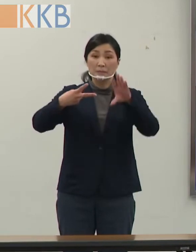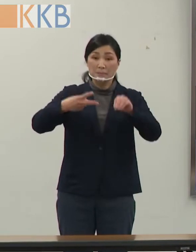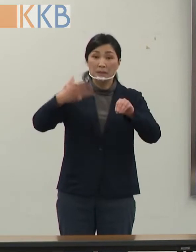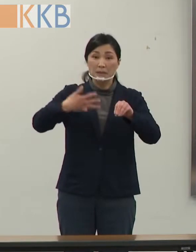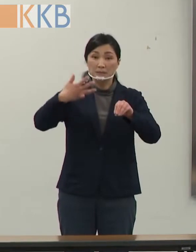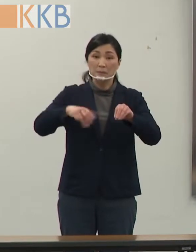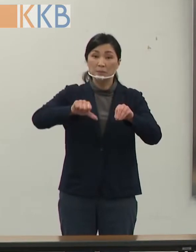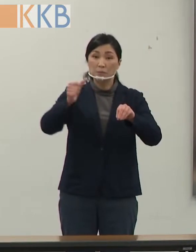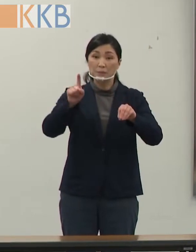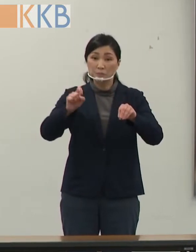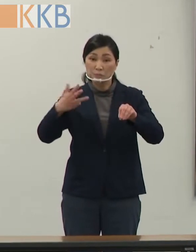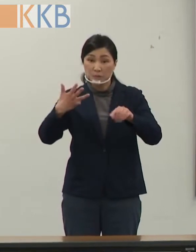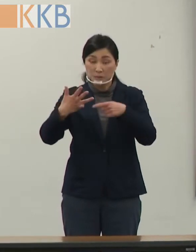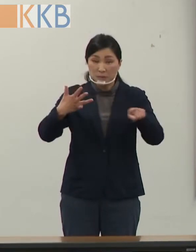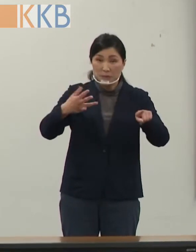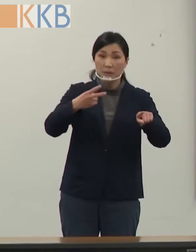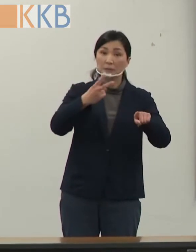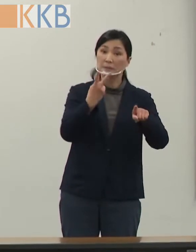28,518例目から